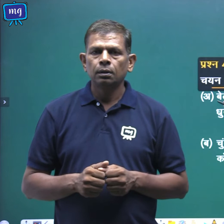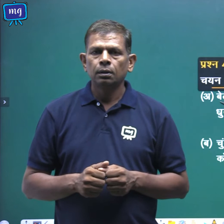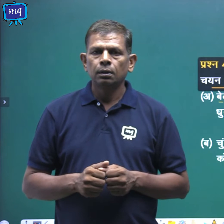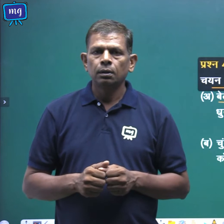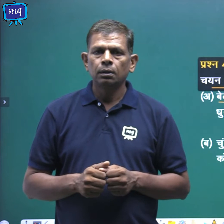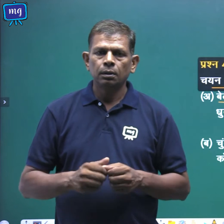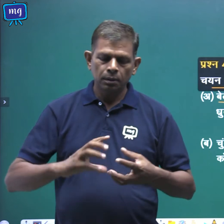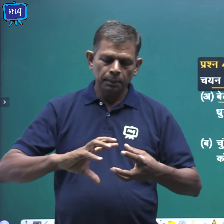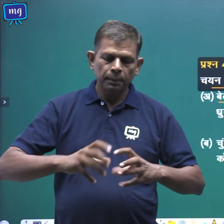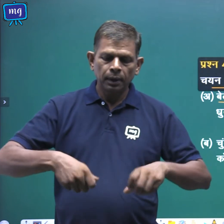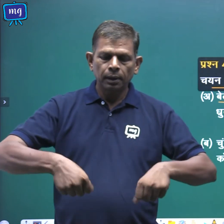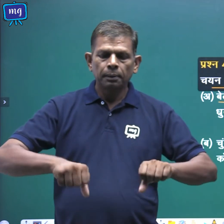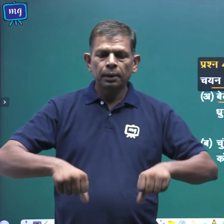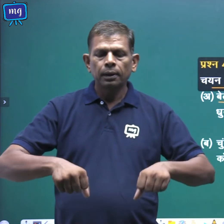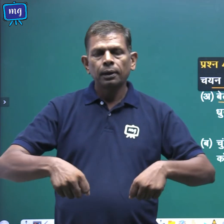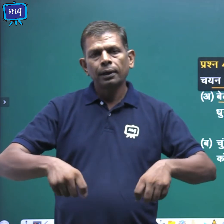बेलनाकार चुंबक में